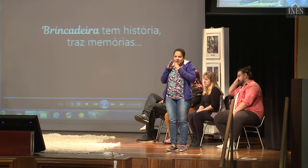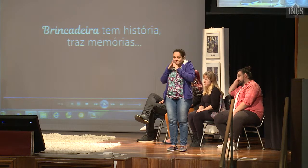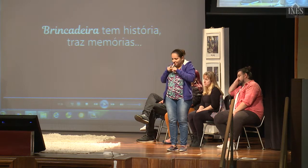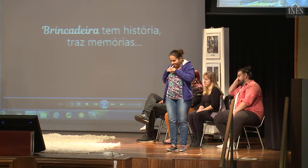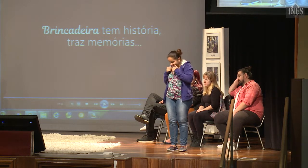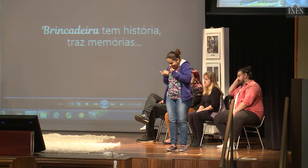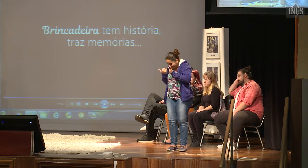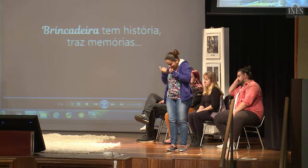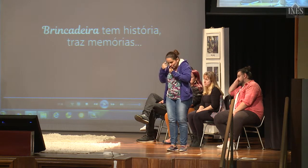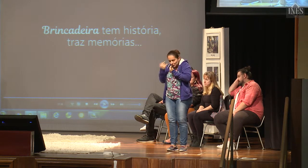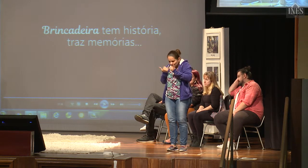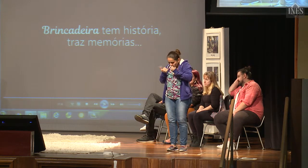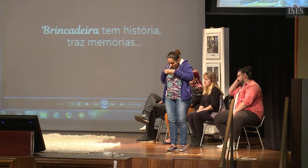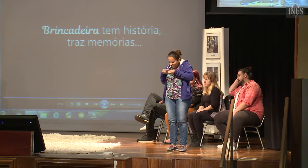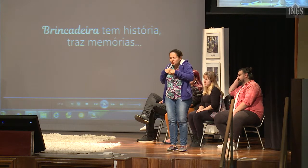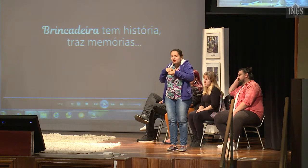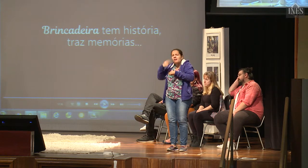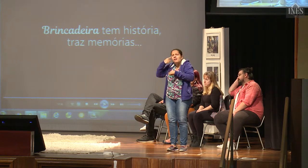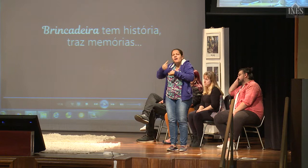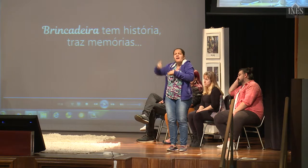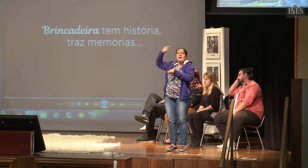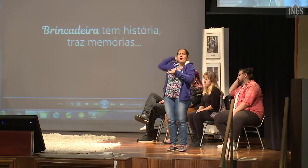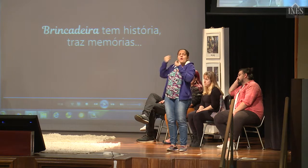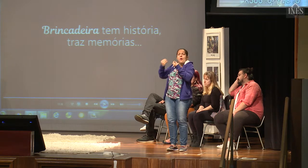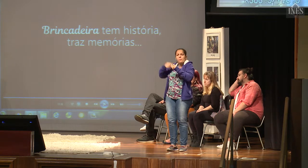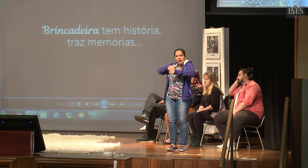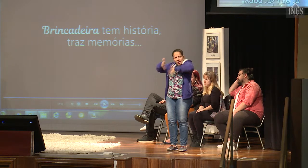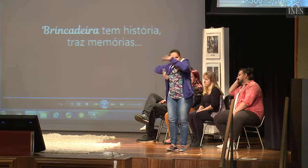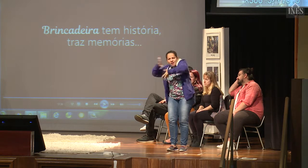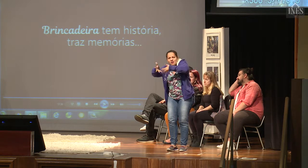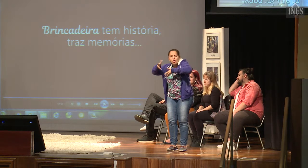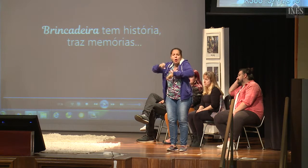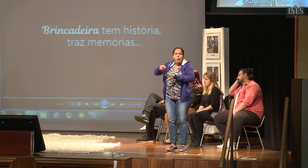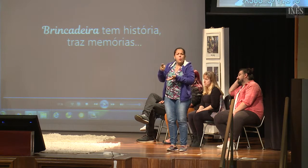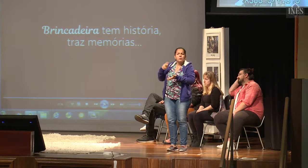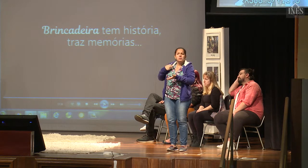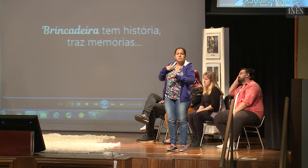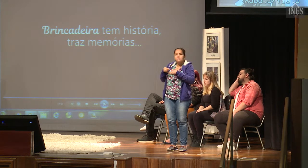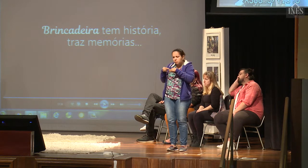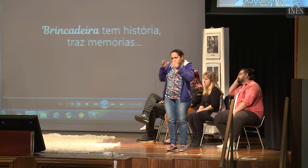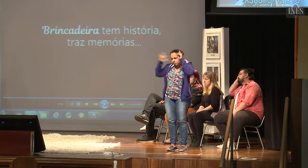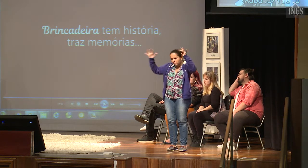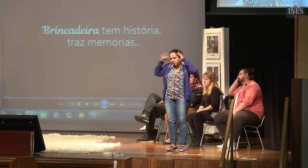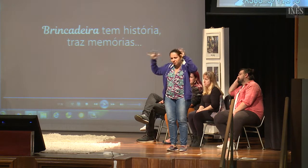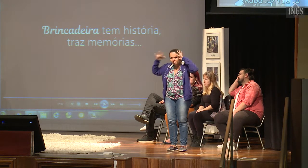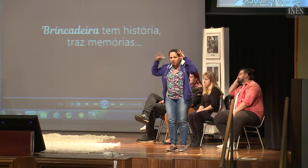muito, amava brincar. Eu era fascinada em brincar. E eu ficava assim, como? Em língua